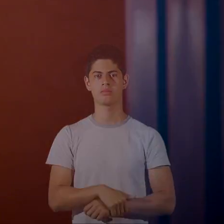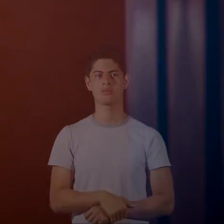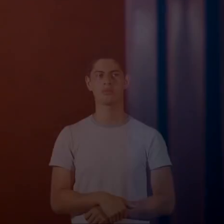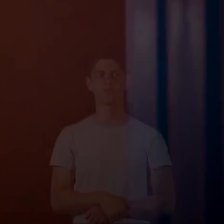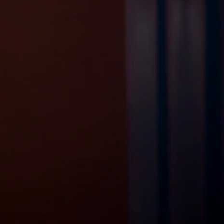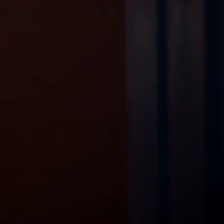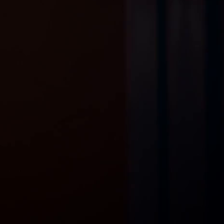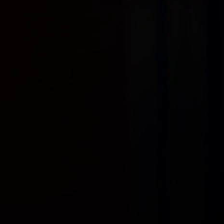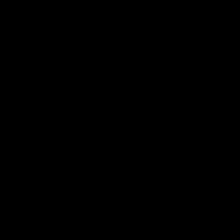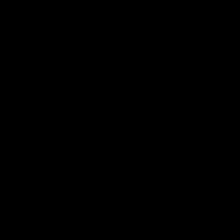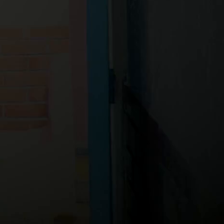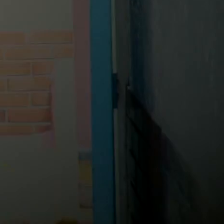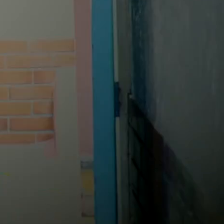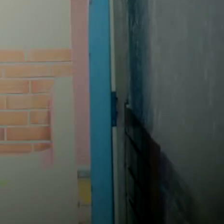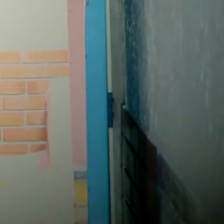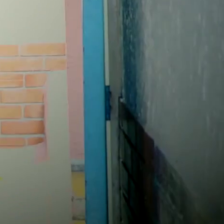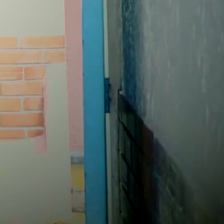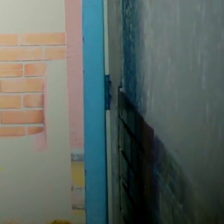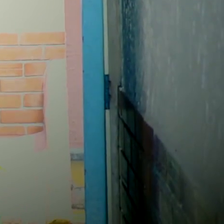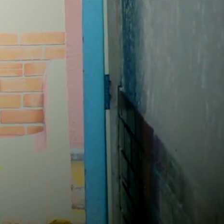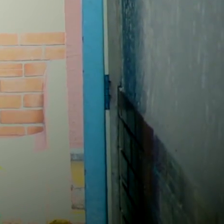como difícil por el lado.